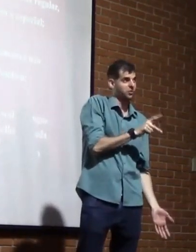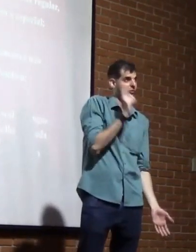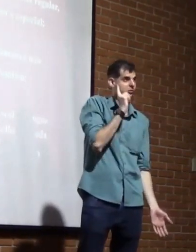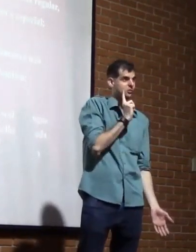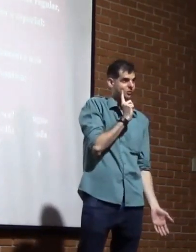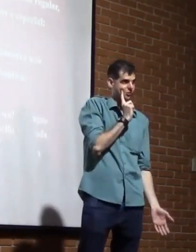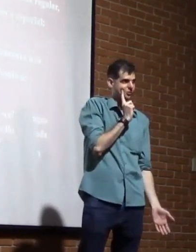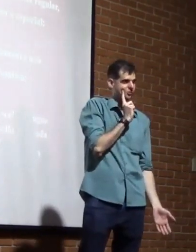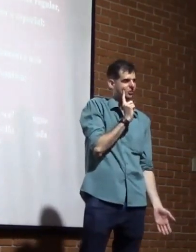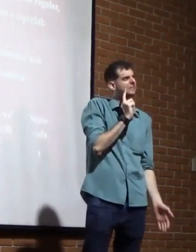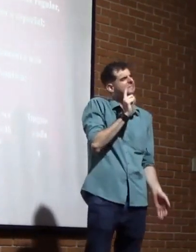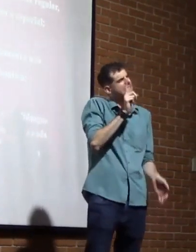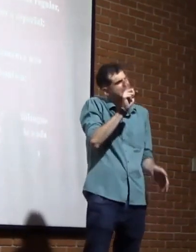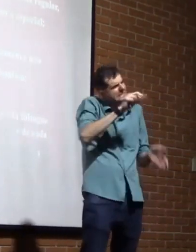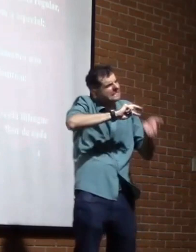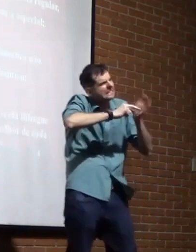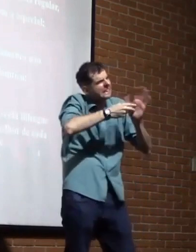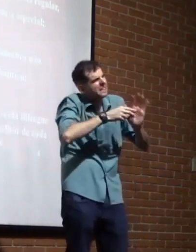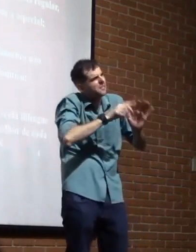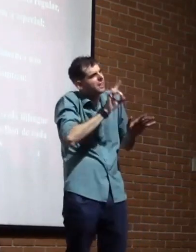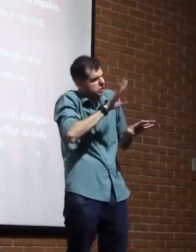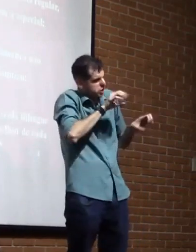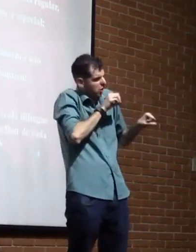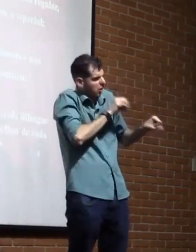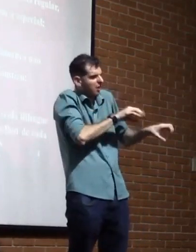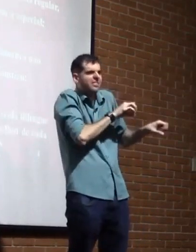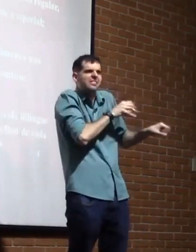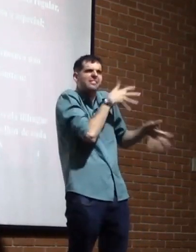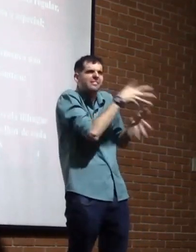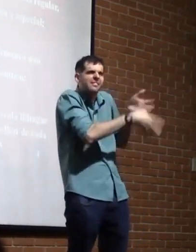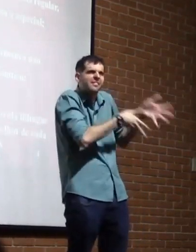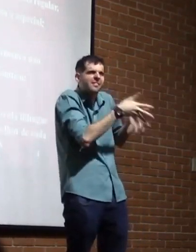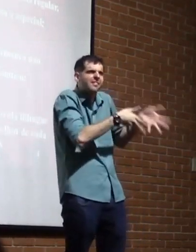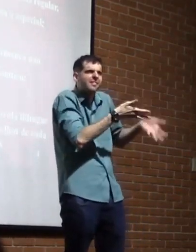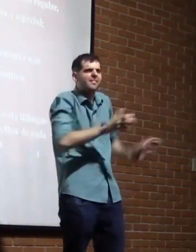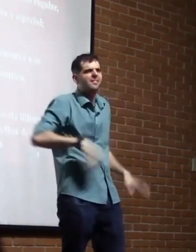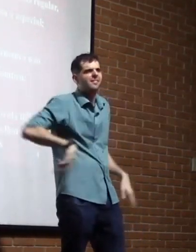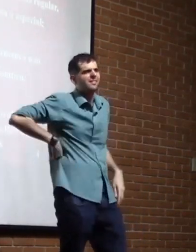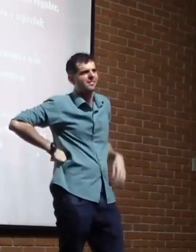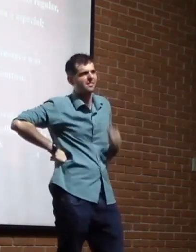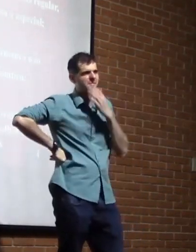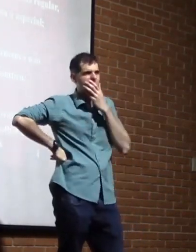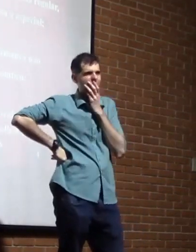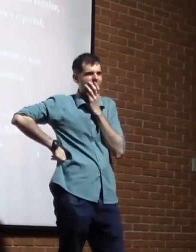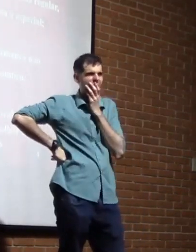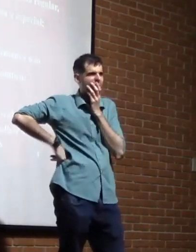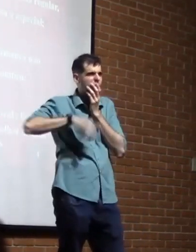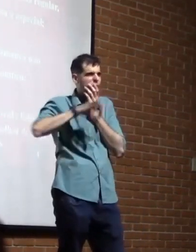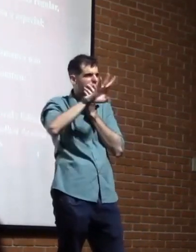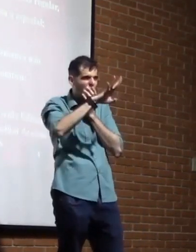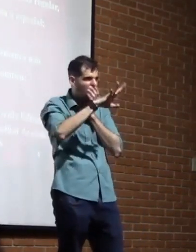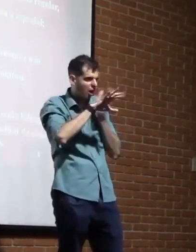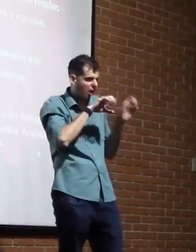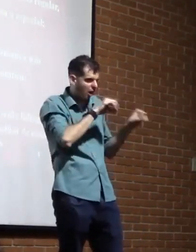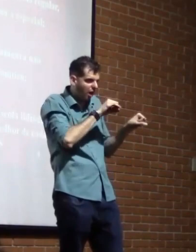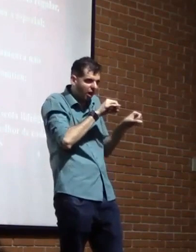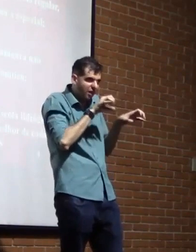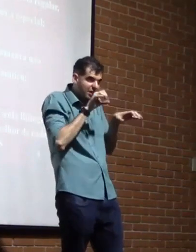escola, né? Aí, por exemplo, se fôssemos colocar uma disciplina de língua de sinais dentro da escola, será que teríamos profissionais? E